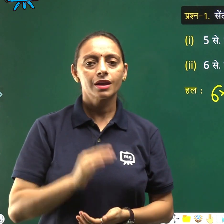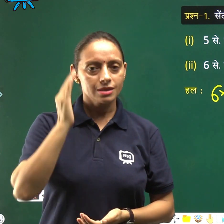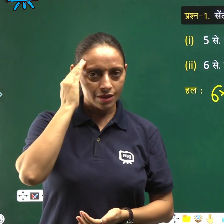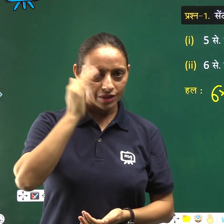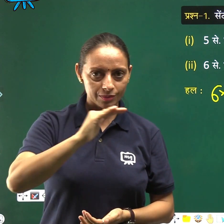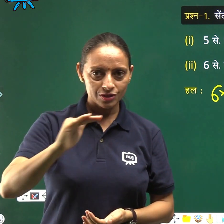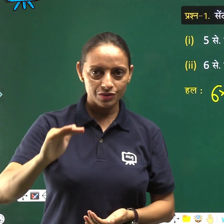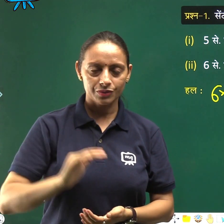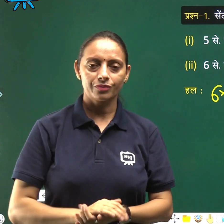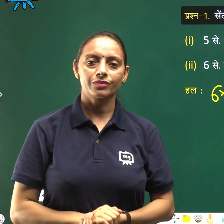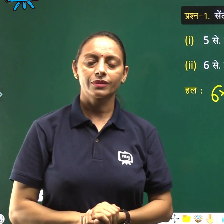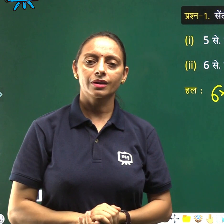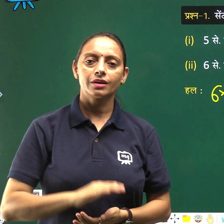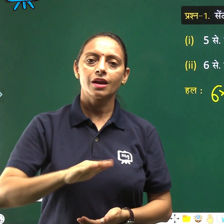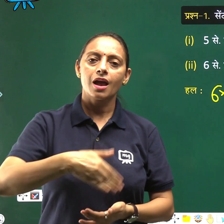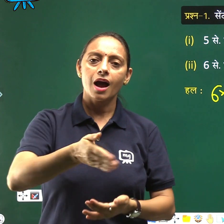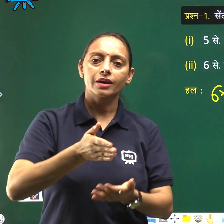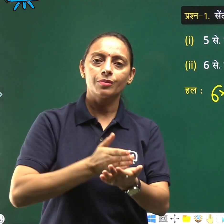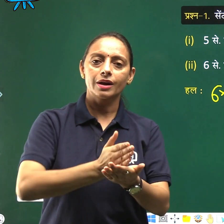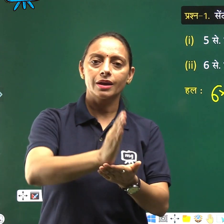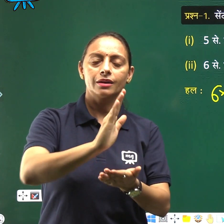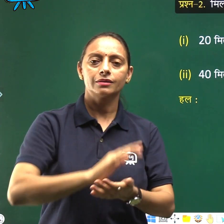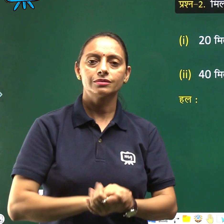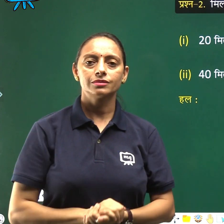समझ में आया बच्चों? आगे बढ़ें।